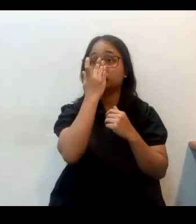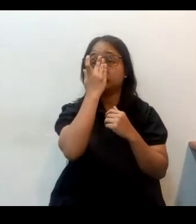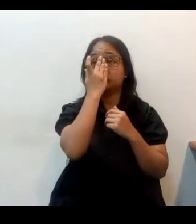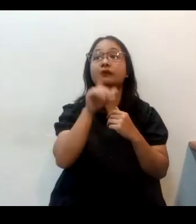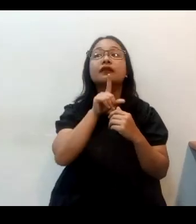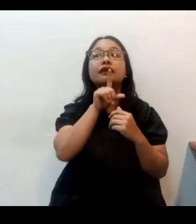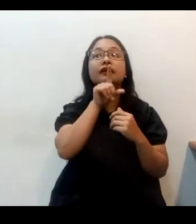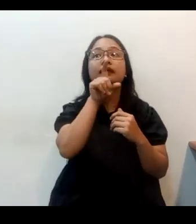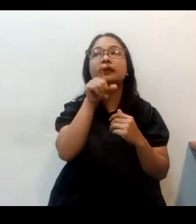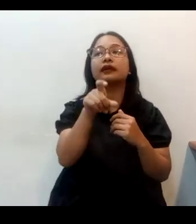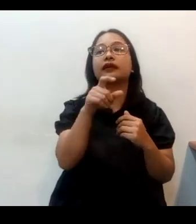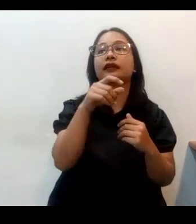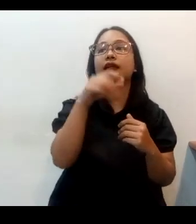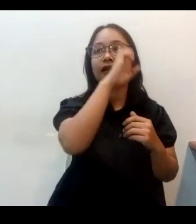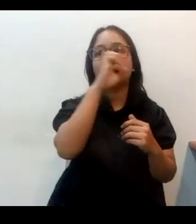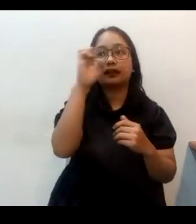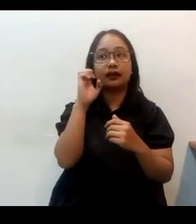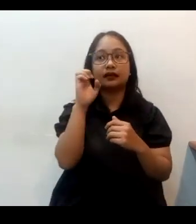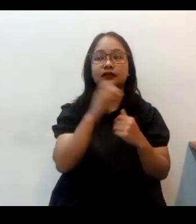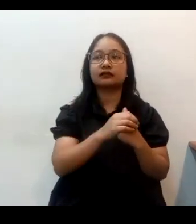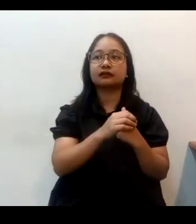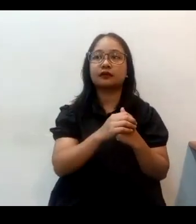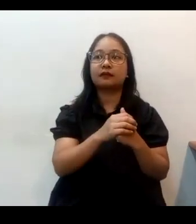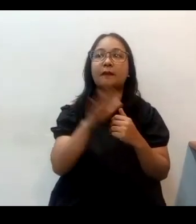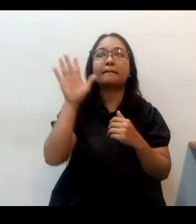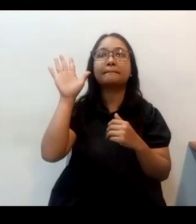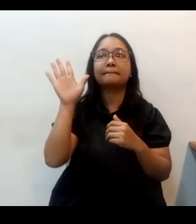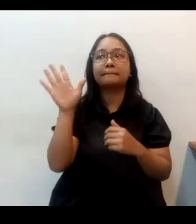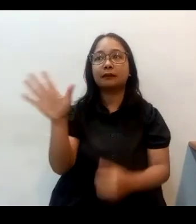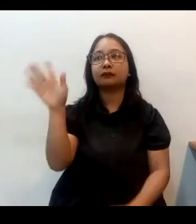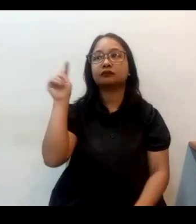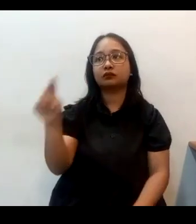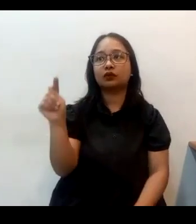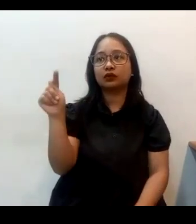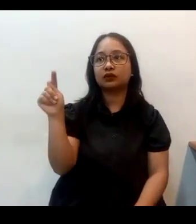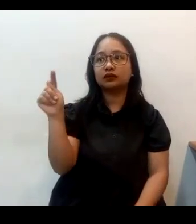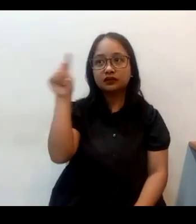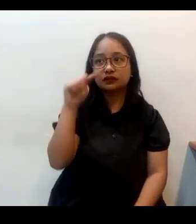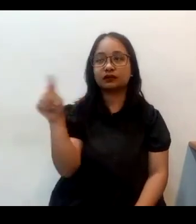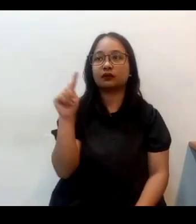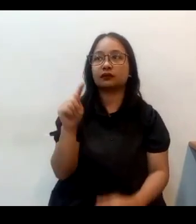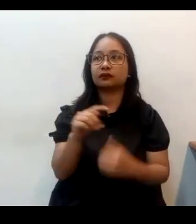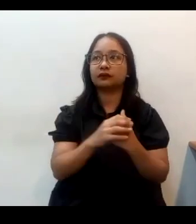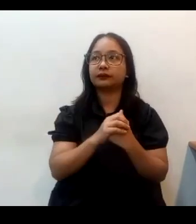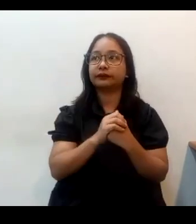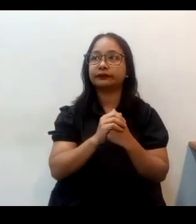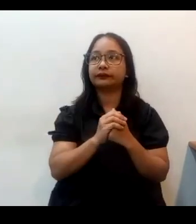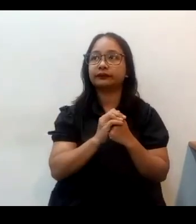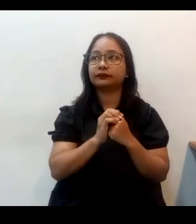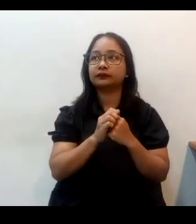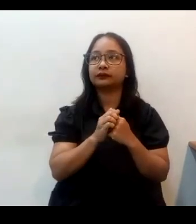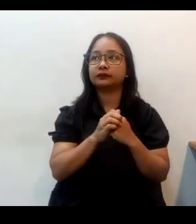is 5.0. At yung mata po ng agila ay 5.0. It means you can see the